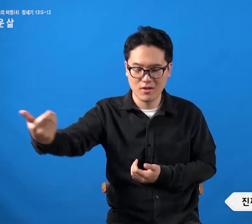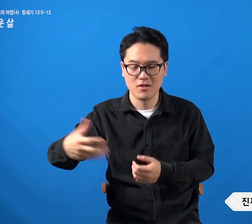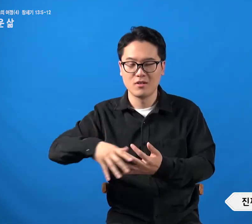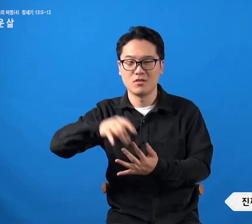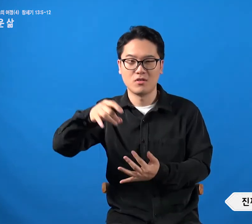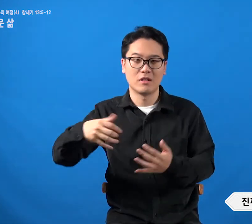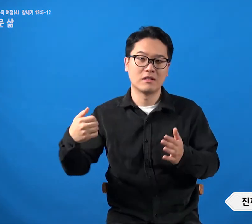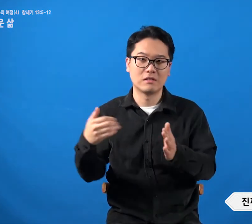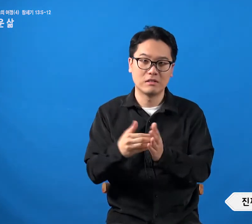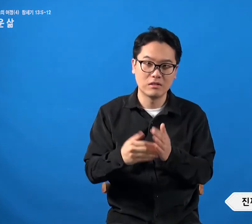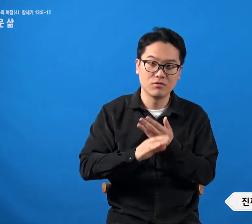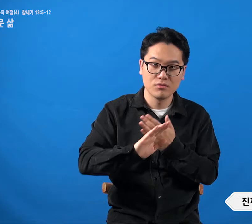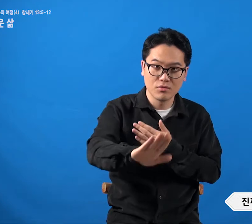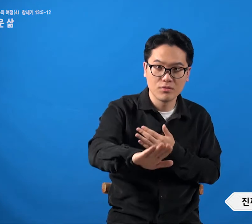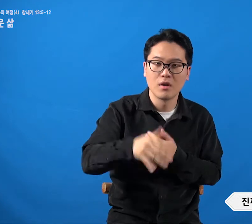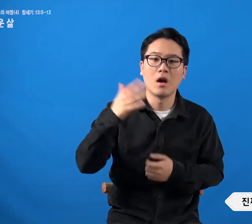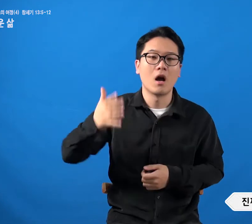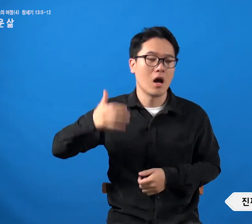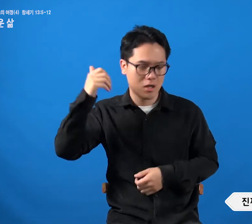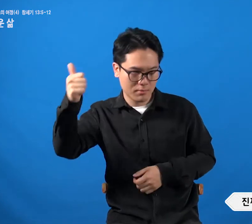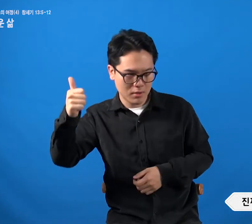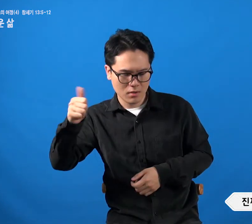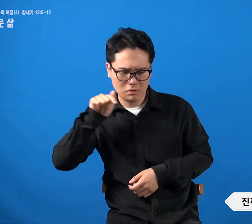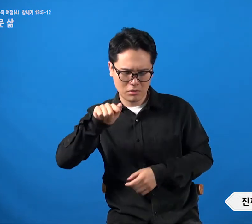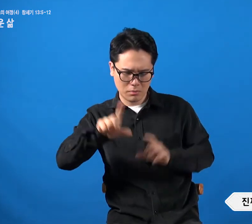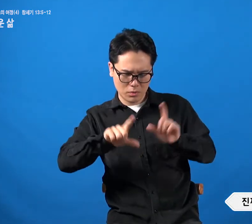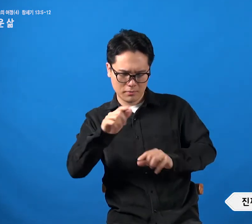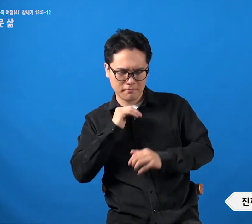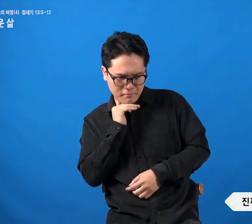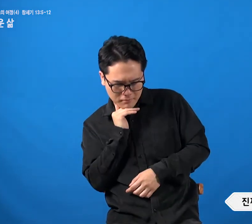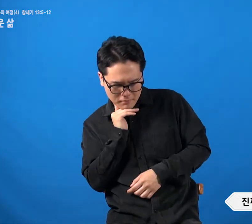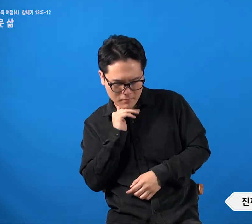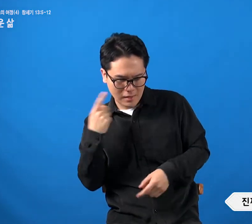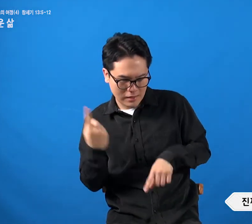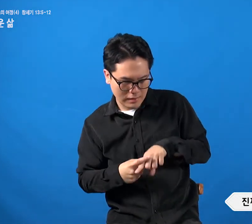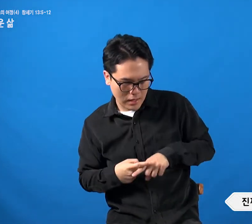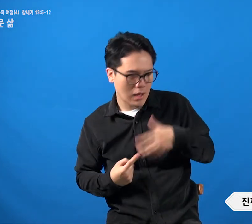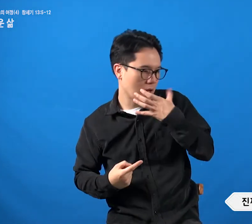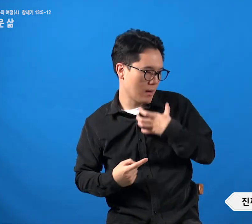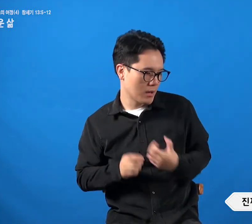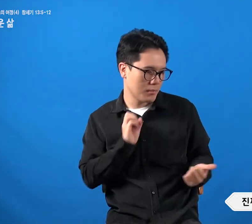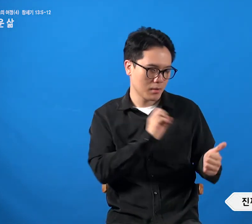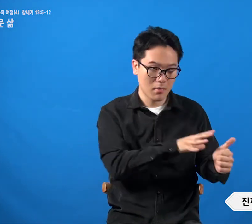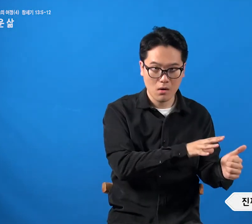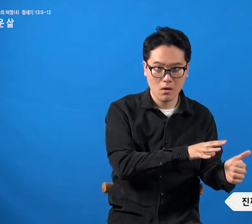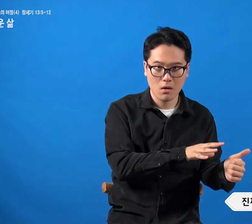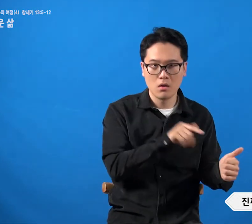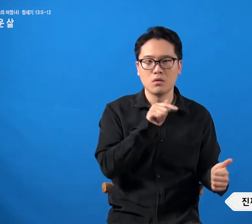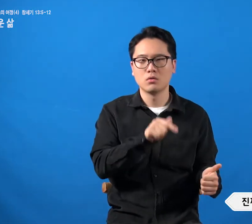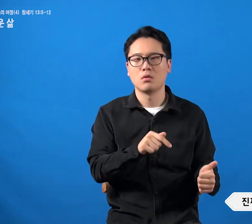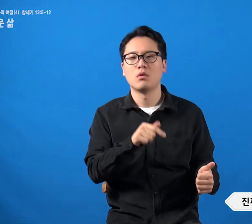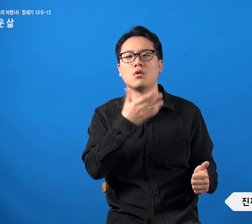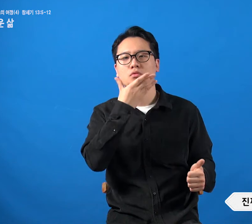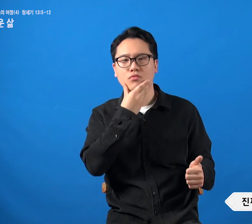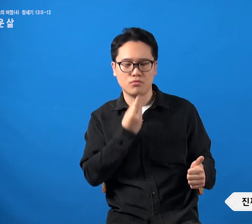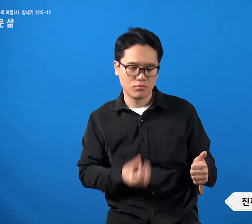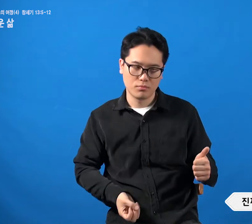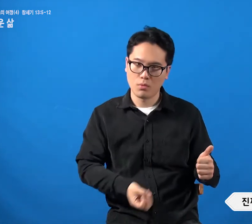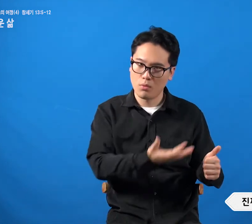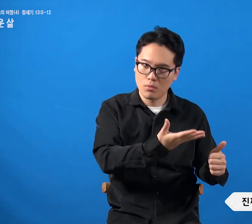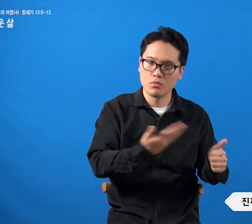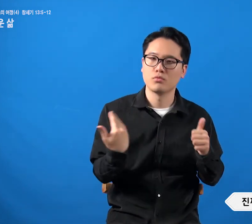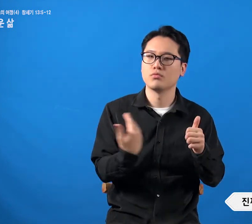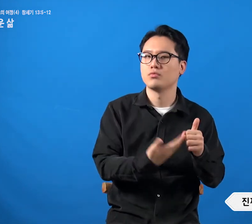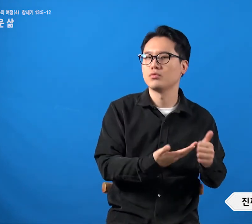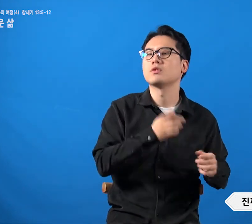향해 보란듯이 그 믿음의 선택의 귀함을 축복하시는 하나님의 말씀을